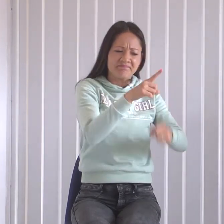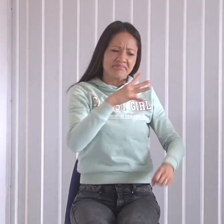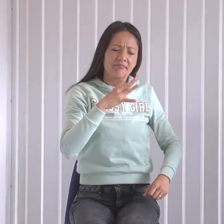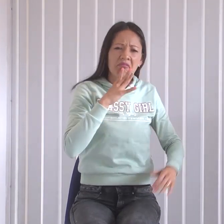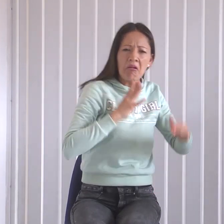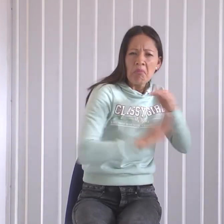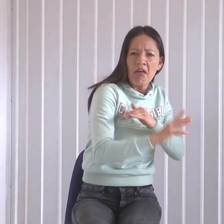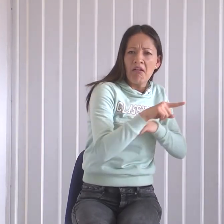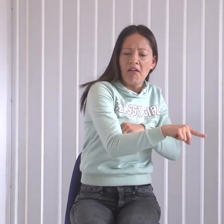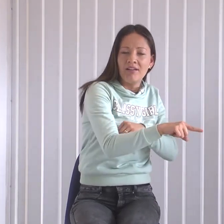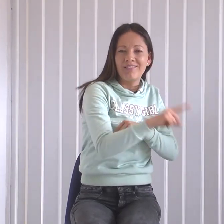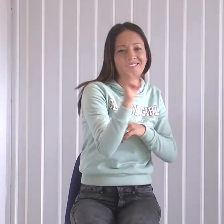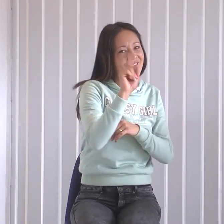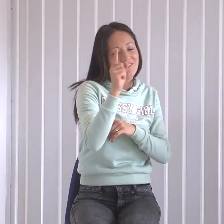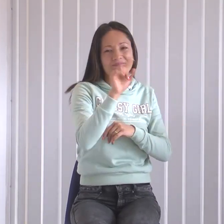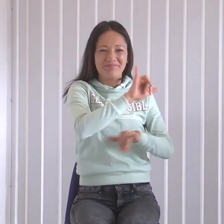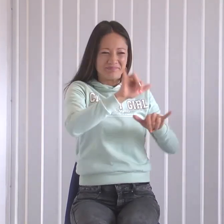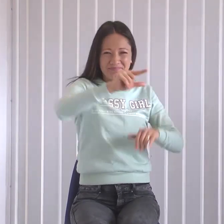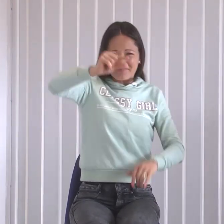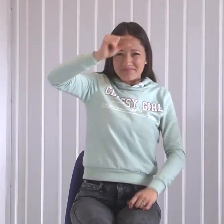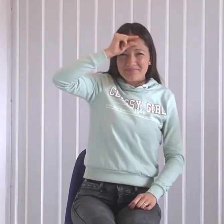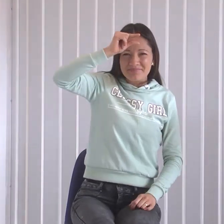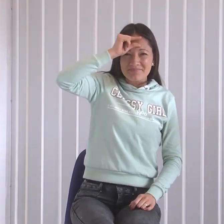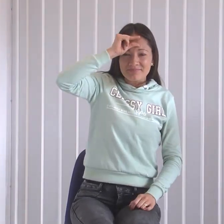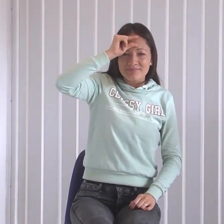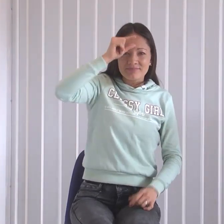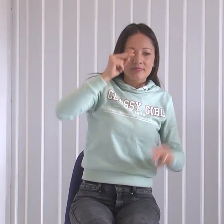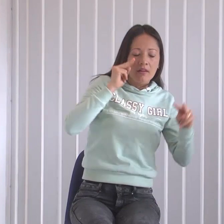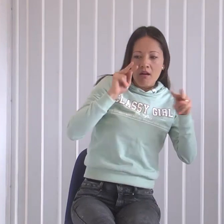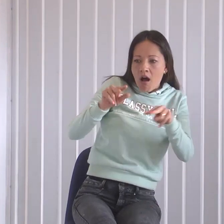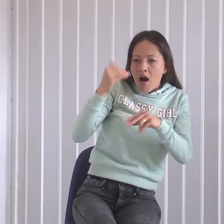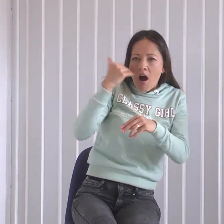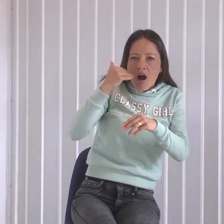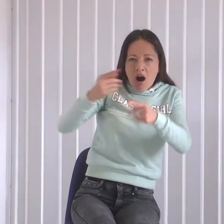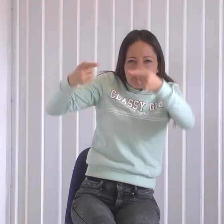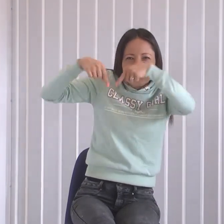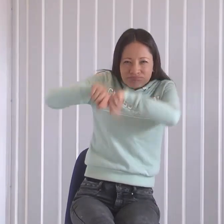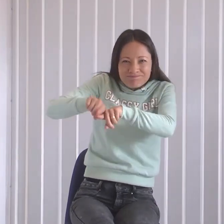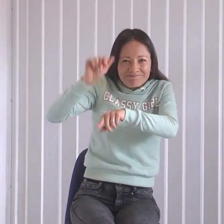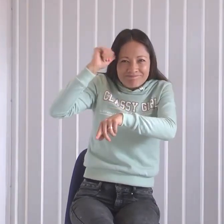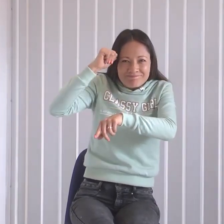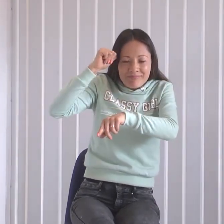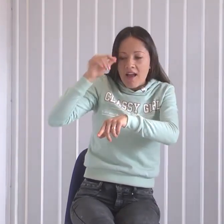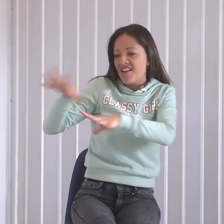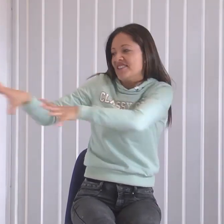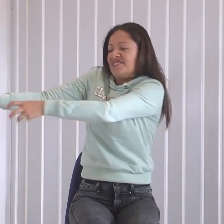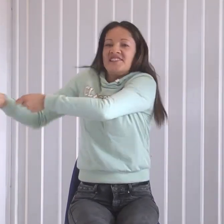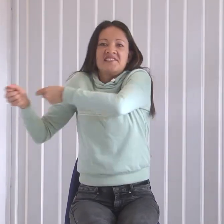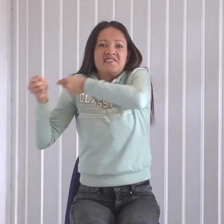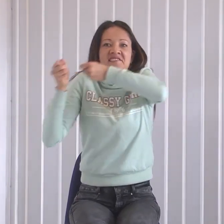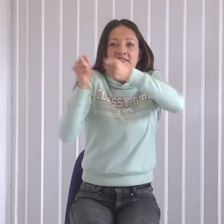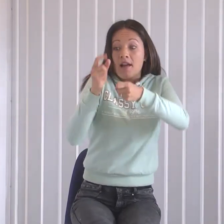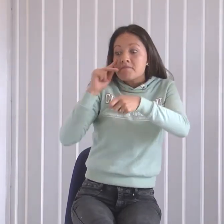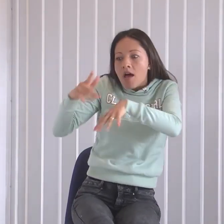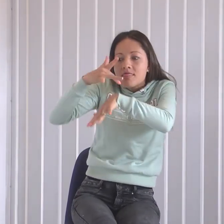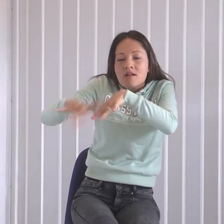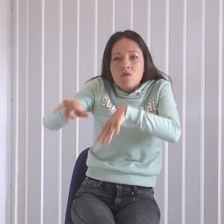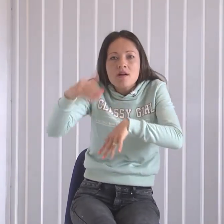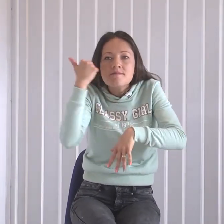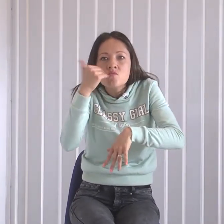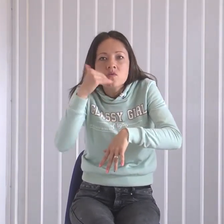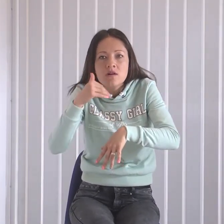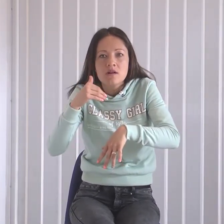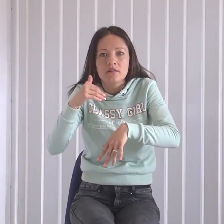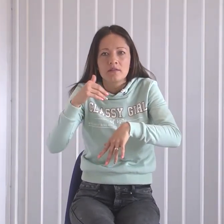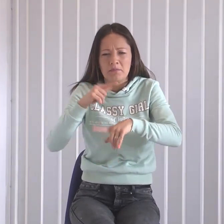¿Humillarla? Así como hicieron los fariseos cuando fueron y vieron a la mujer adúltera y la trajeron, y ellos también descubrieron la desnudez,